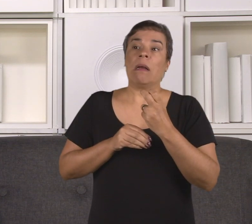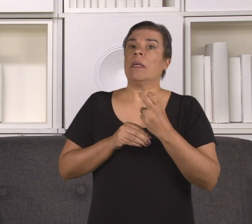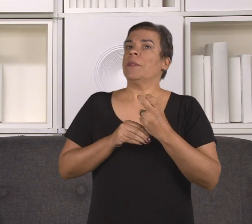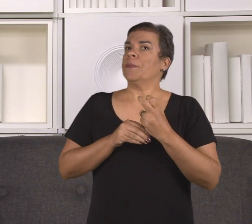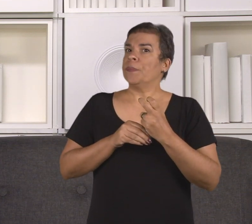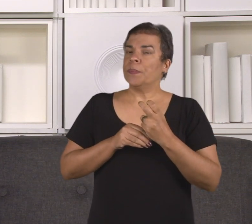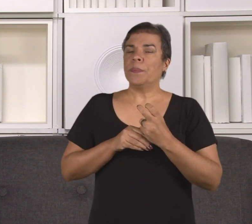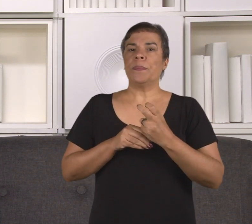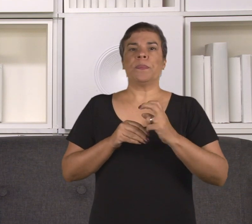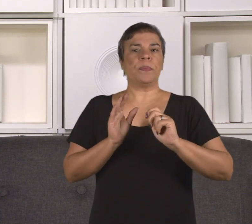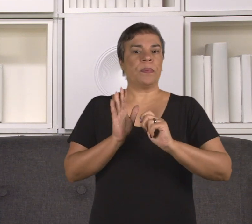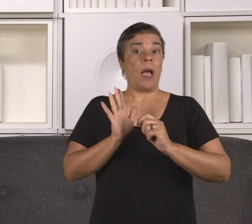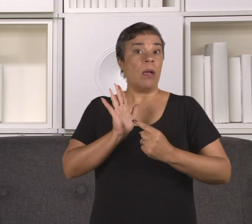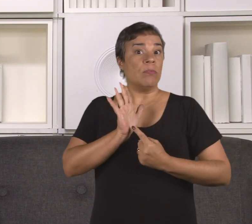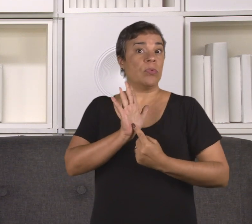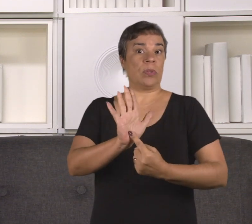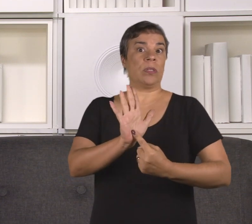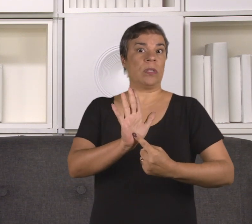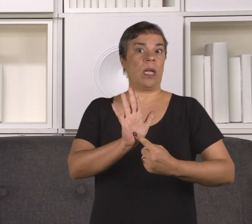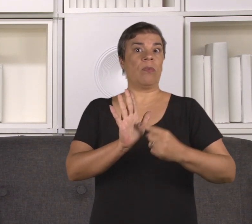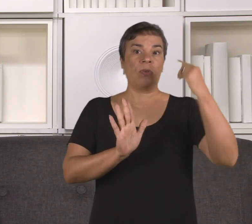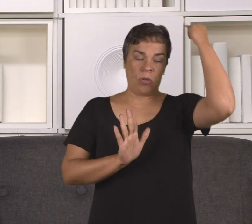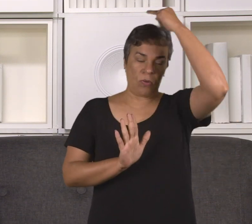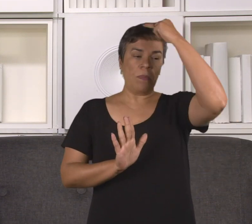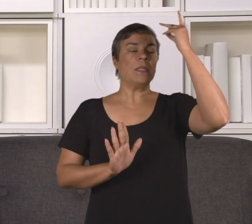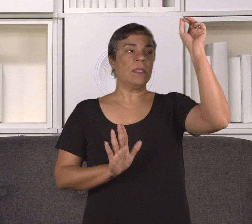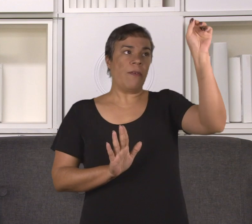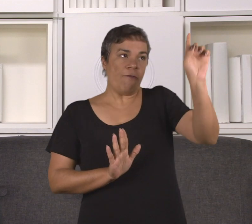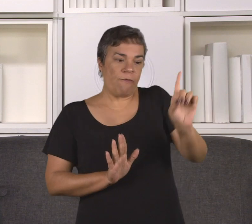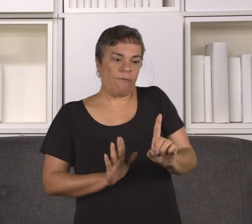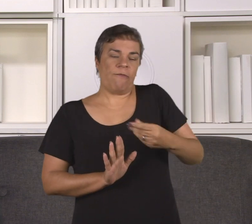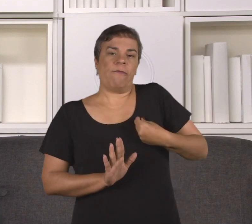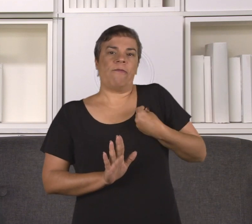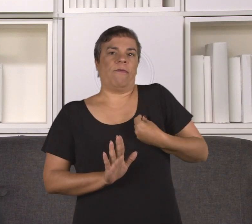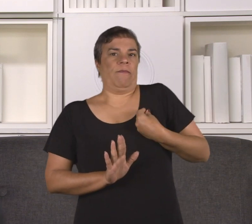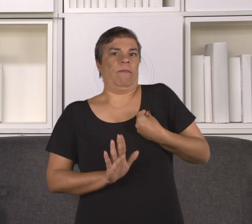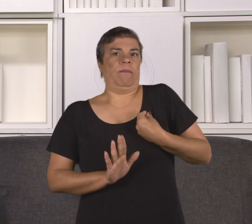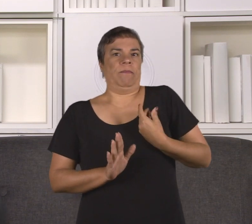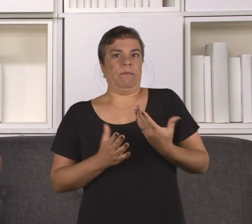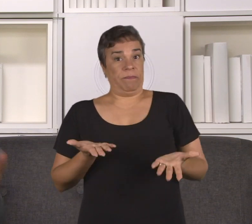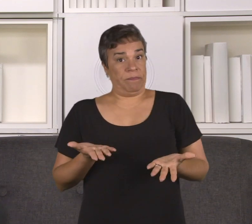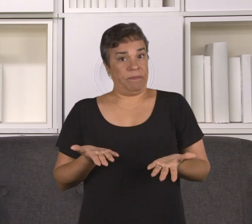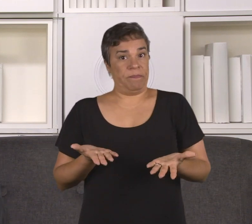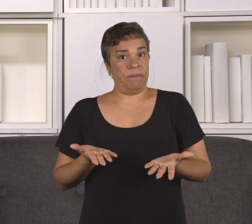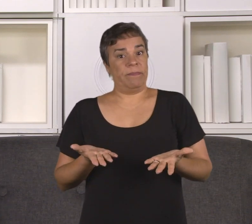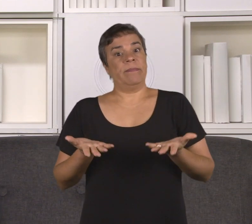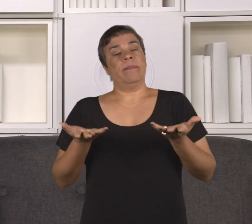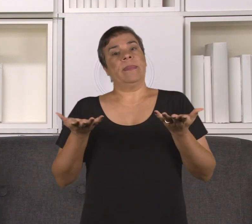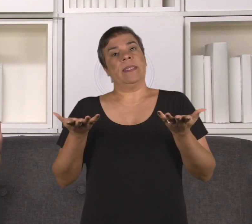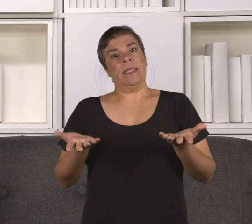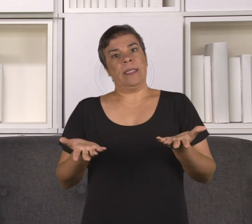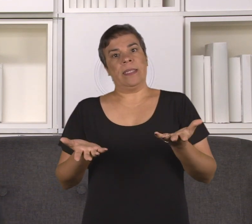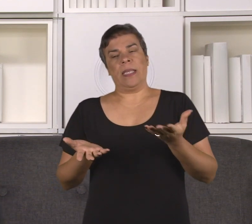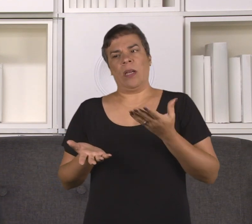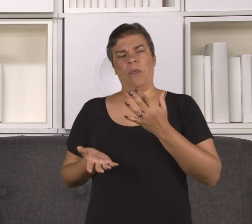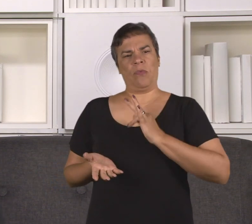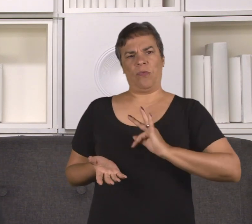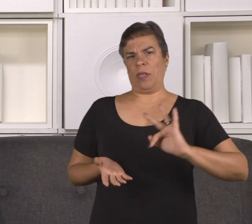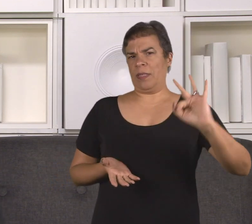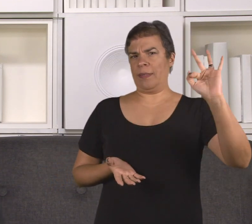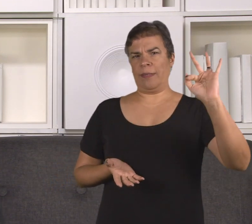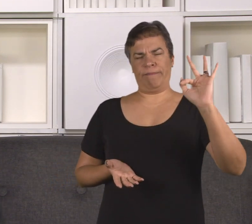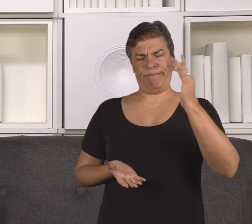muito evidente de que o Messias está presente, de que Jesus é o Messias. Bom, aqueles homens, eles não